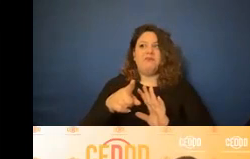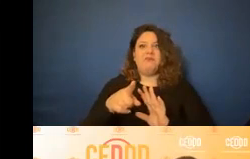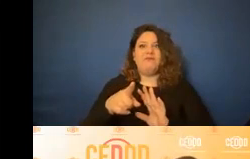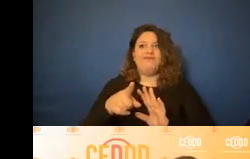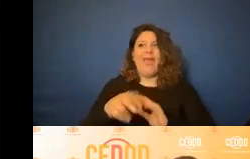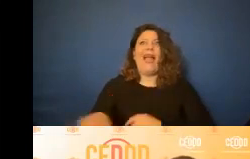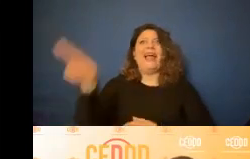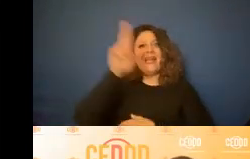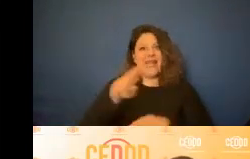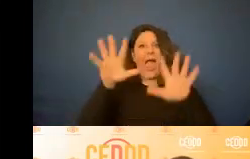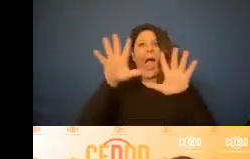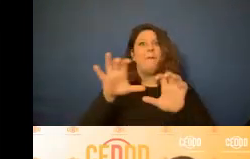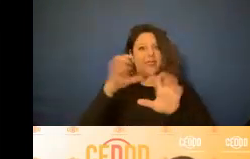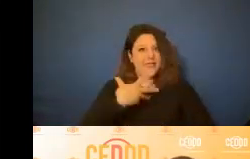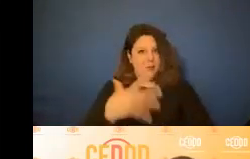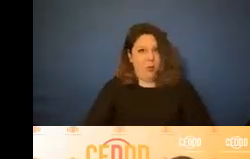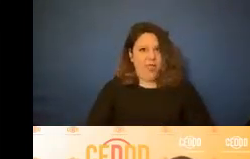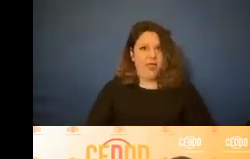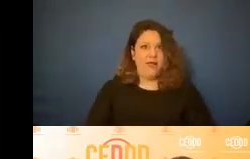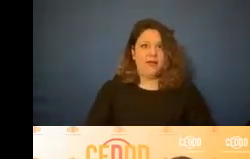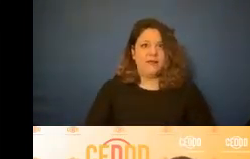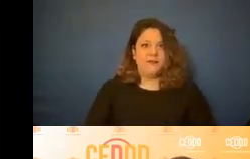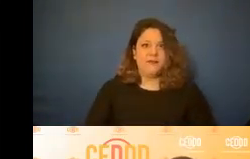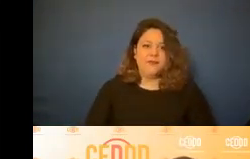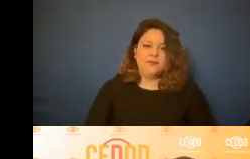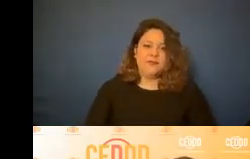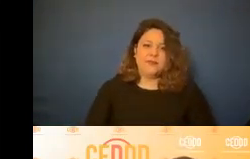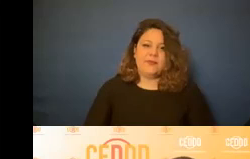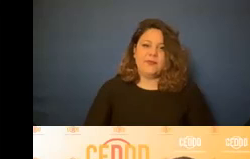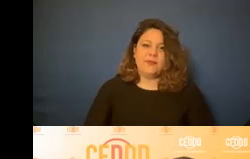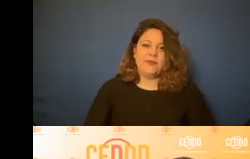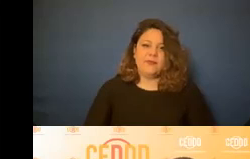reaprender. Pero, perdón, pero básicamente lo que tenemos que